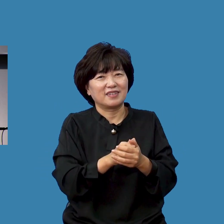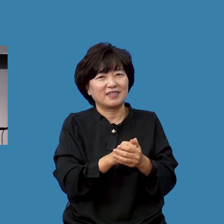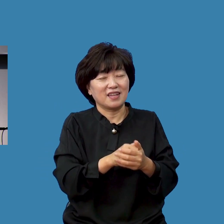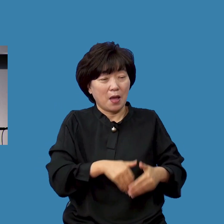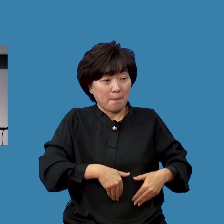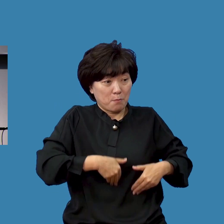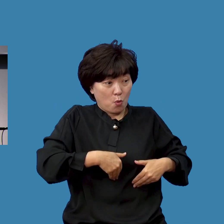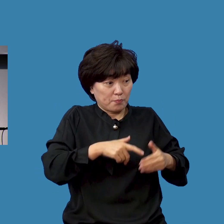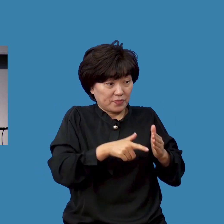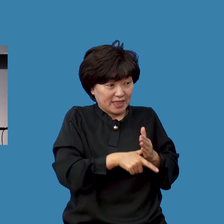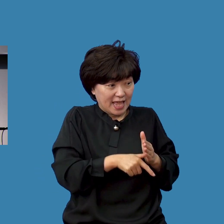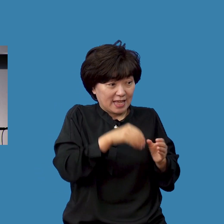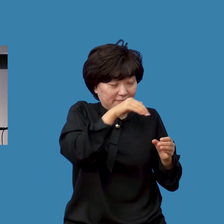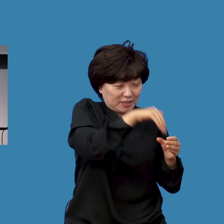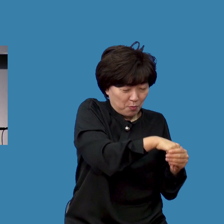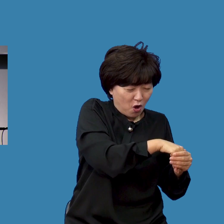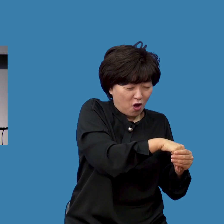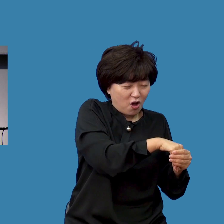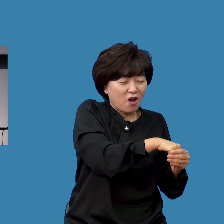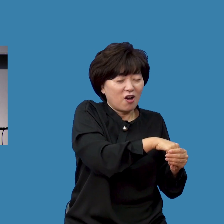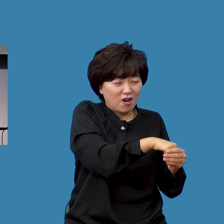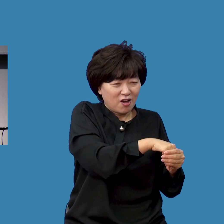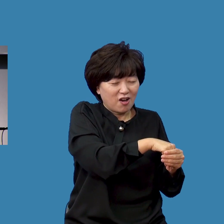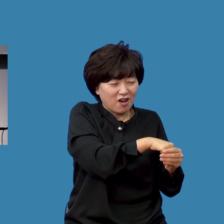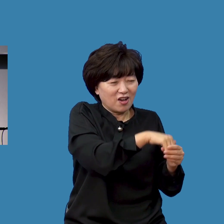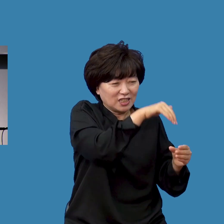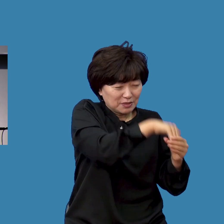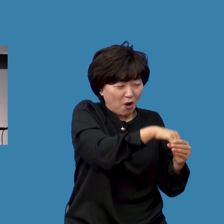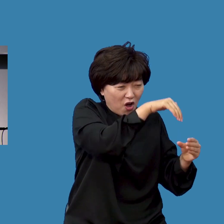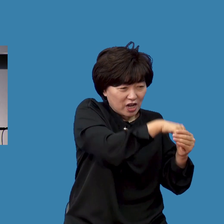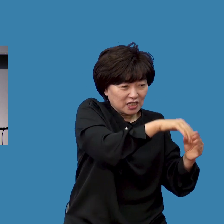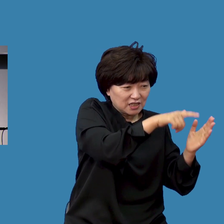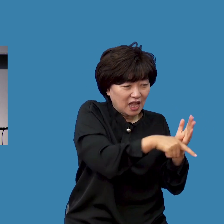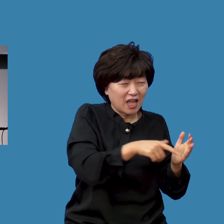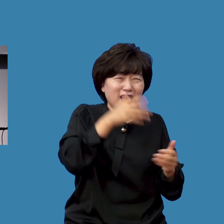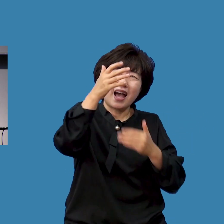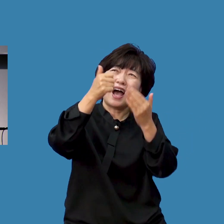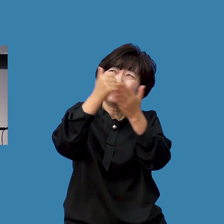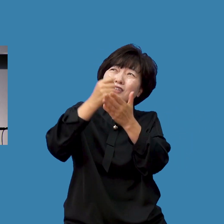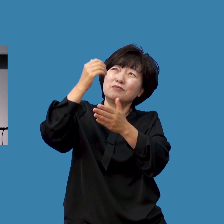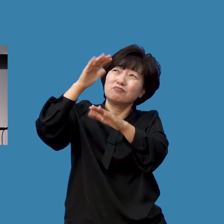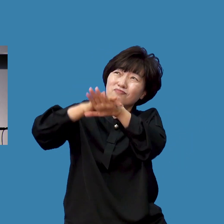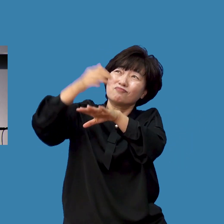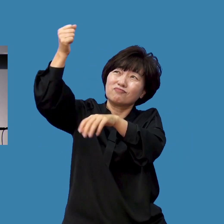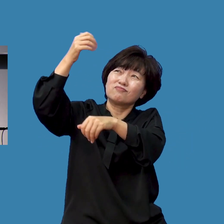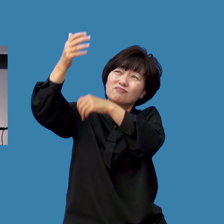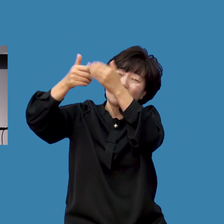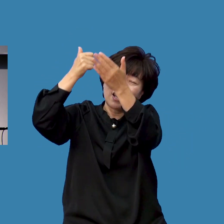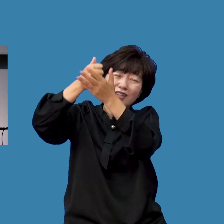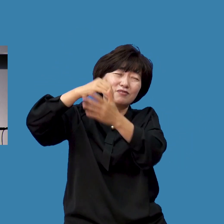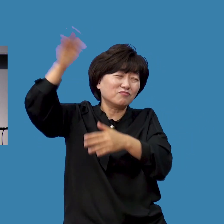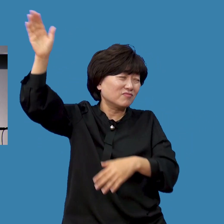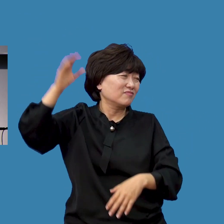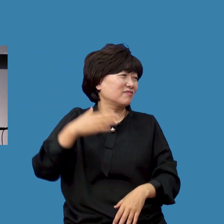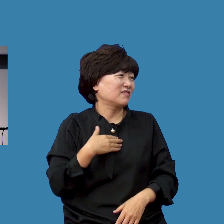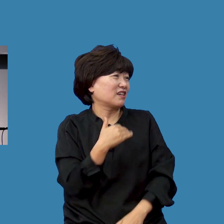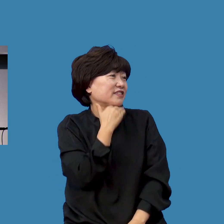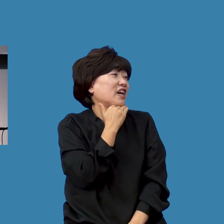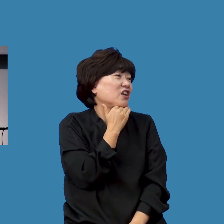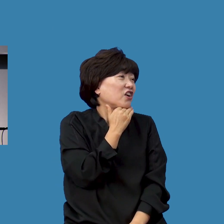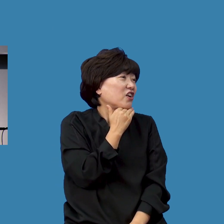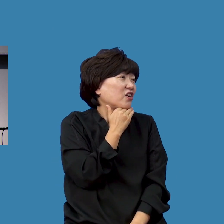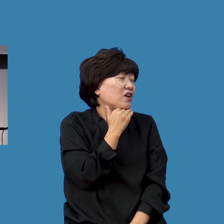봄에 뭔가를 잡고 심어야 될 때 하나님의 일은 하나님이 하십니다. 세워라 내워라 이러고 있는 사람들이 있어. 아니